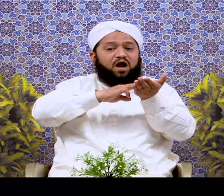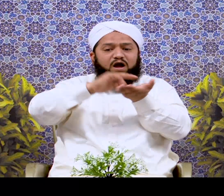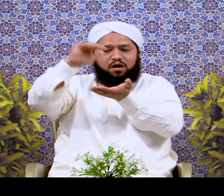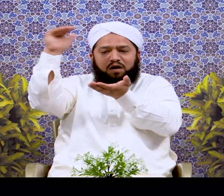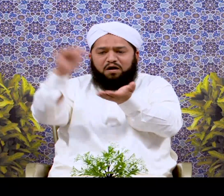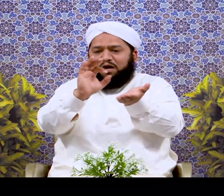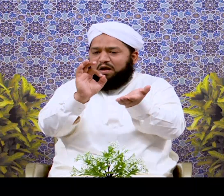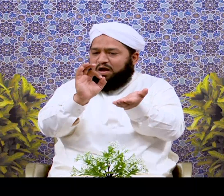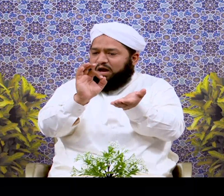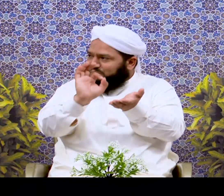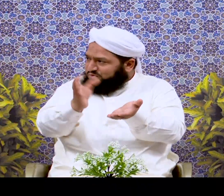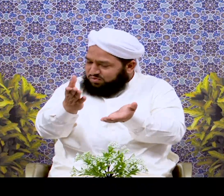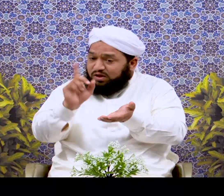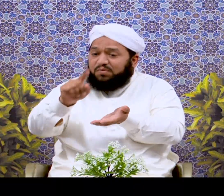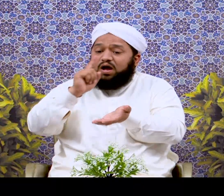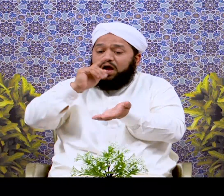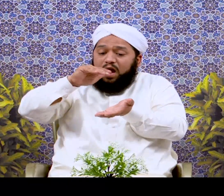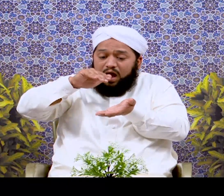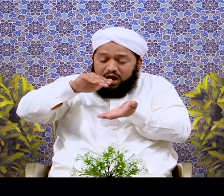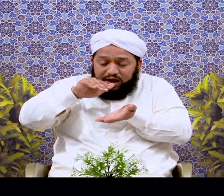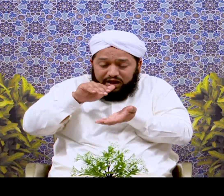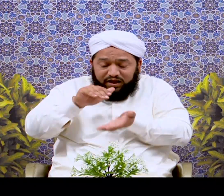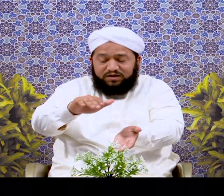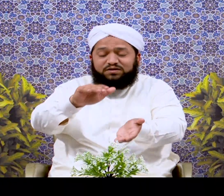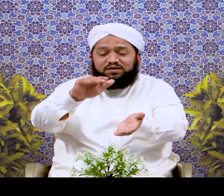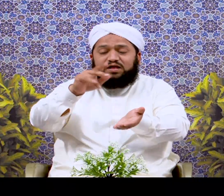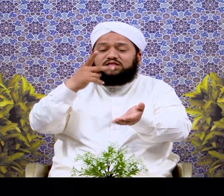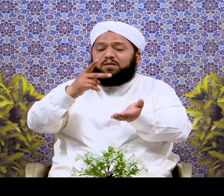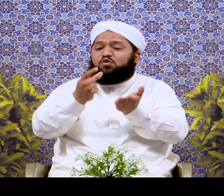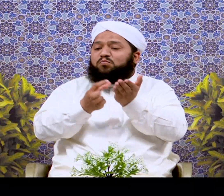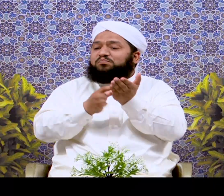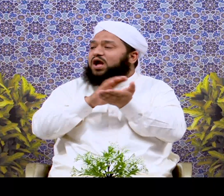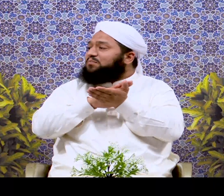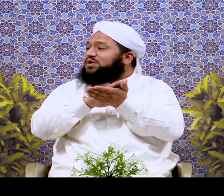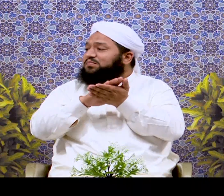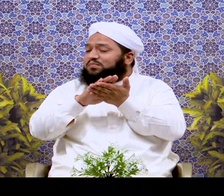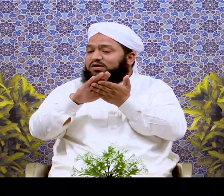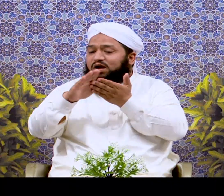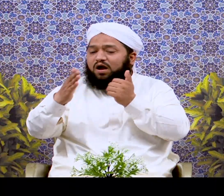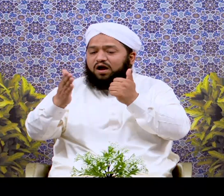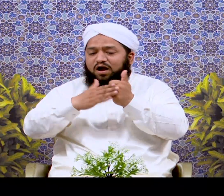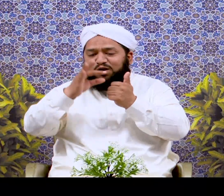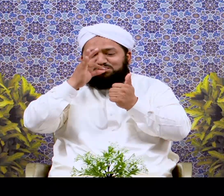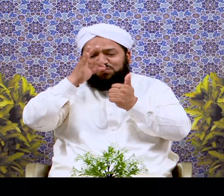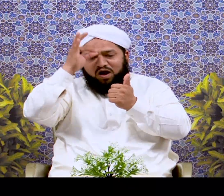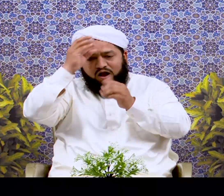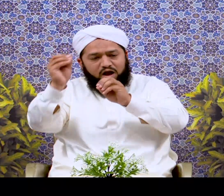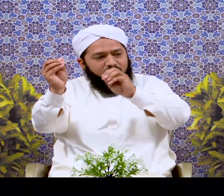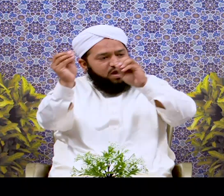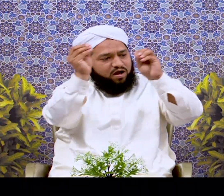محترم ہیں۔ آپ کی ایک بیٹی ام المؤمنین حضرت ام حبیبہ رضی اللہ عنہا نبی اکرم نور مجسم